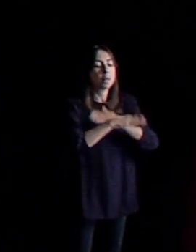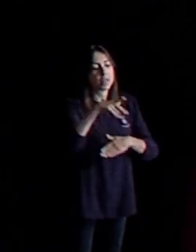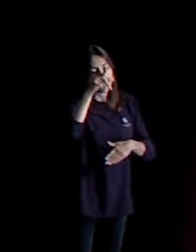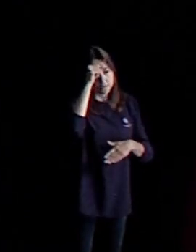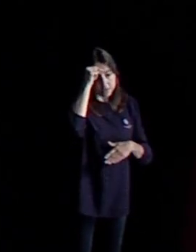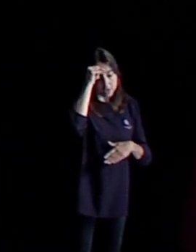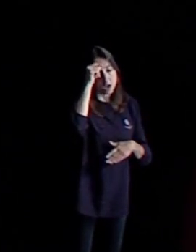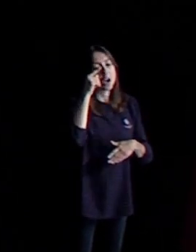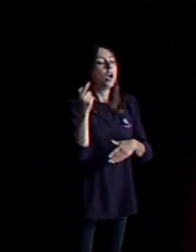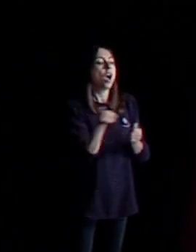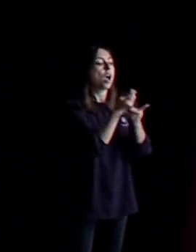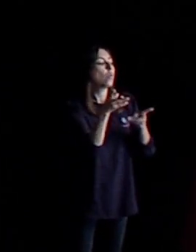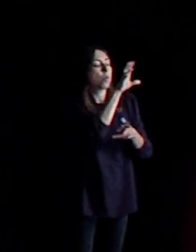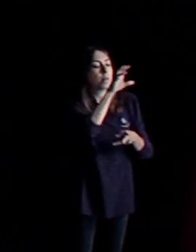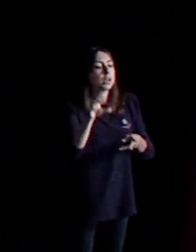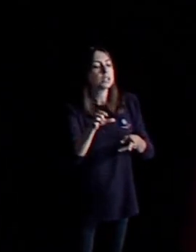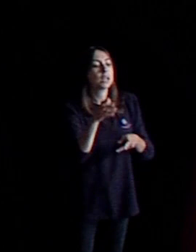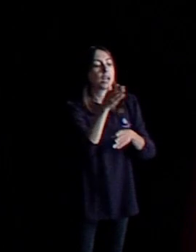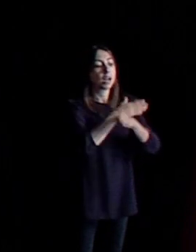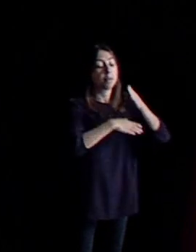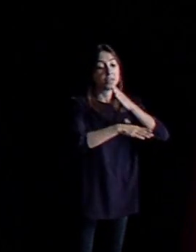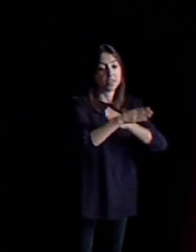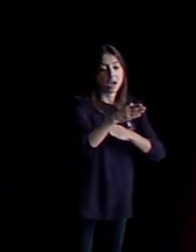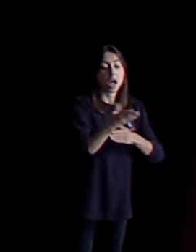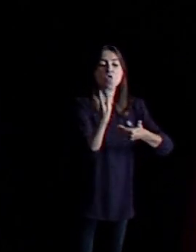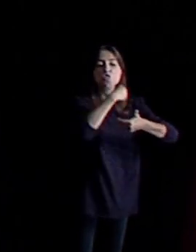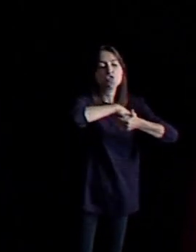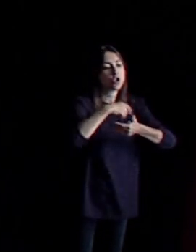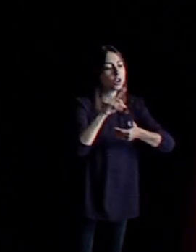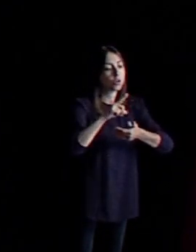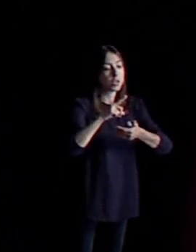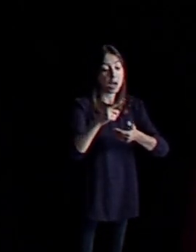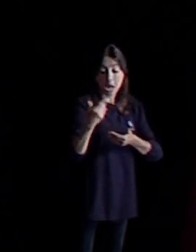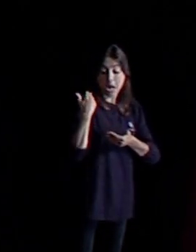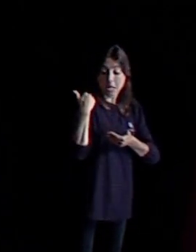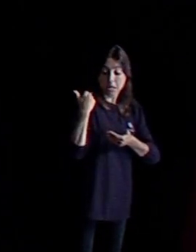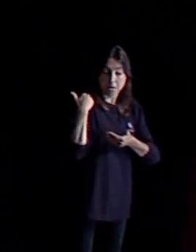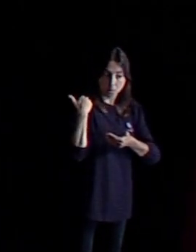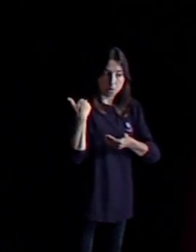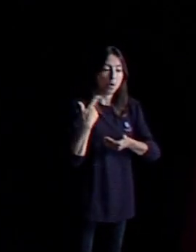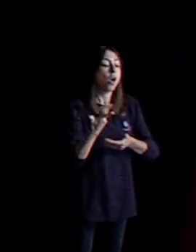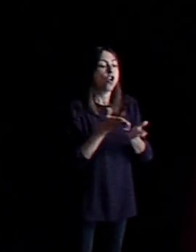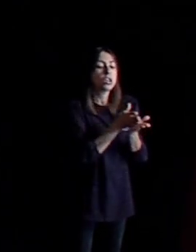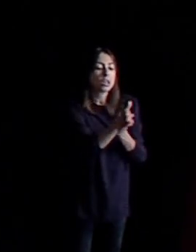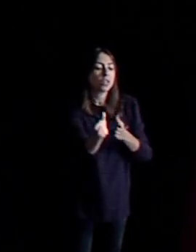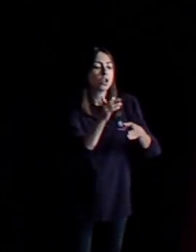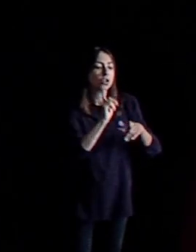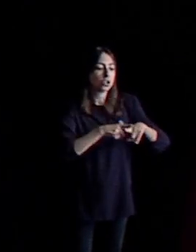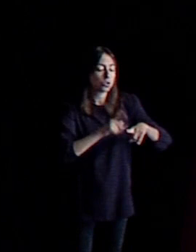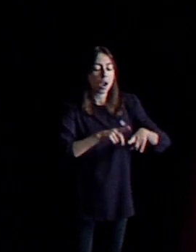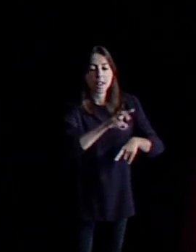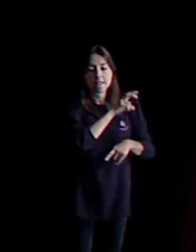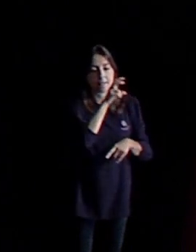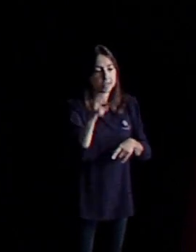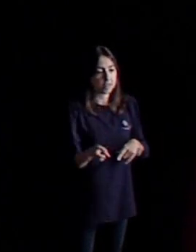psíquica. Hay países, por ejemplo, que la discapacidad no la incluían hasta hace muy poco, orientación sexual, etcétera. Por lo